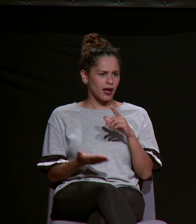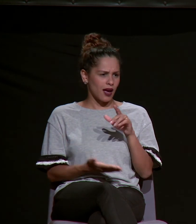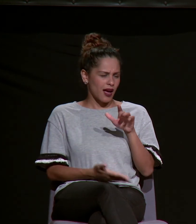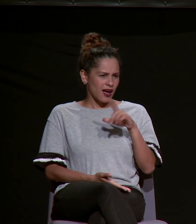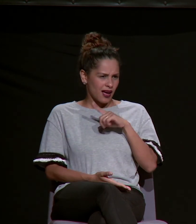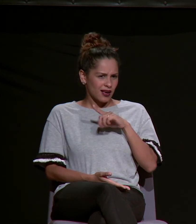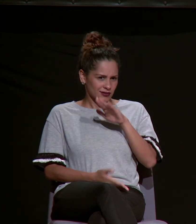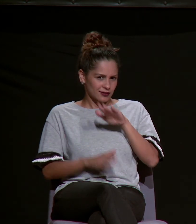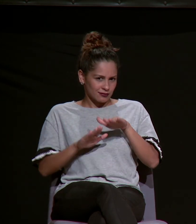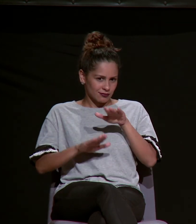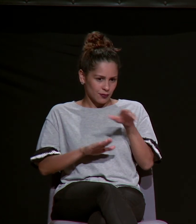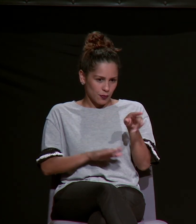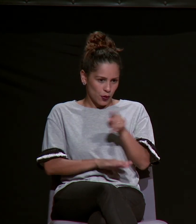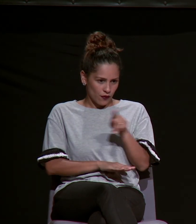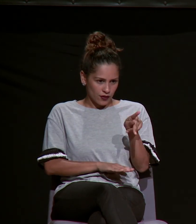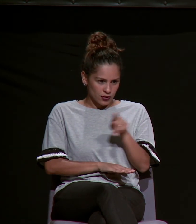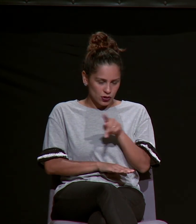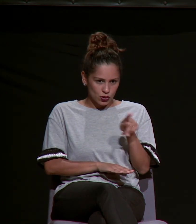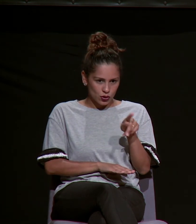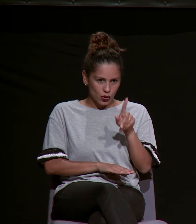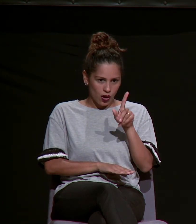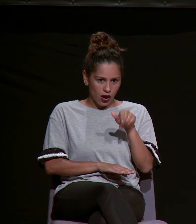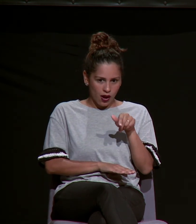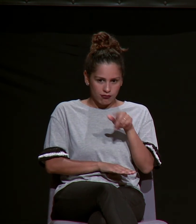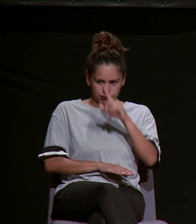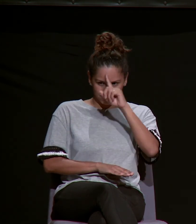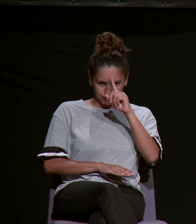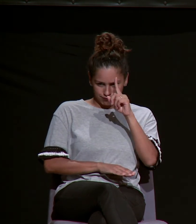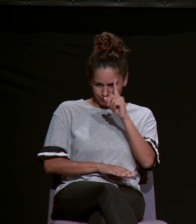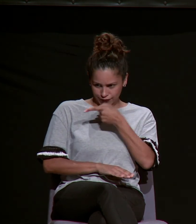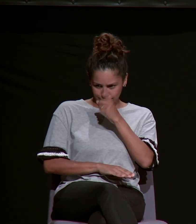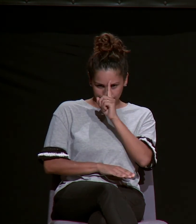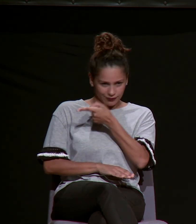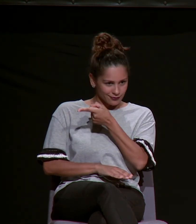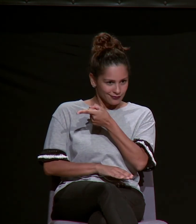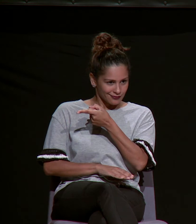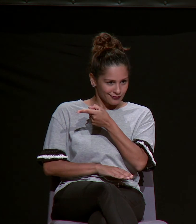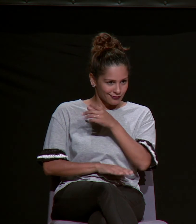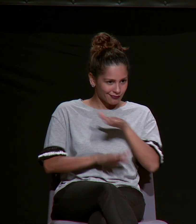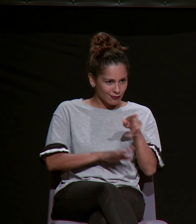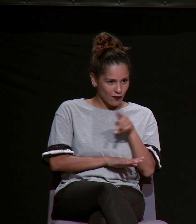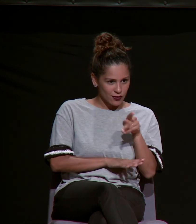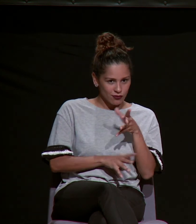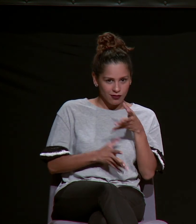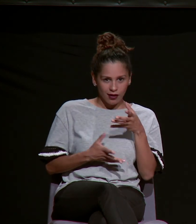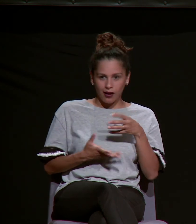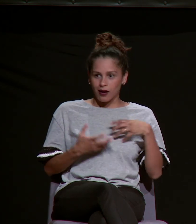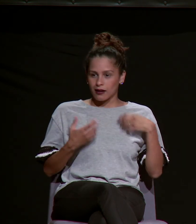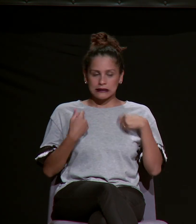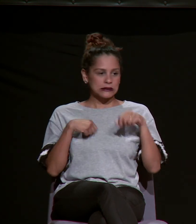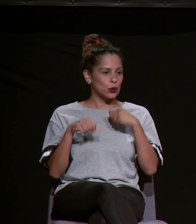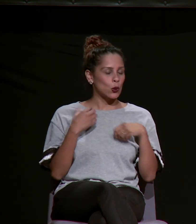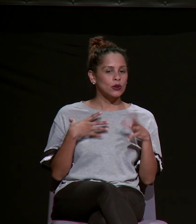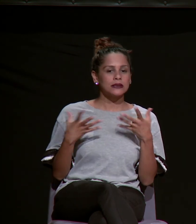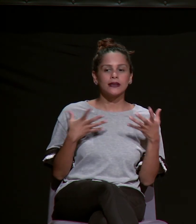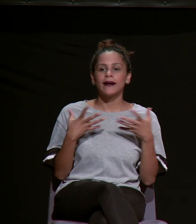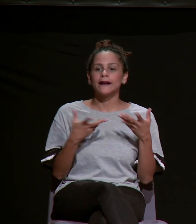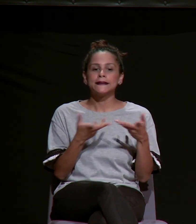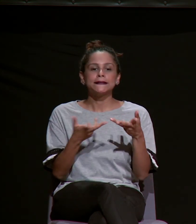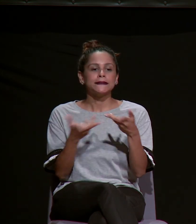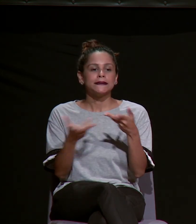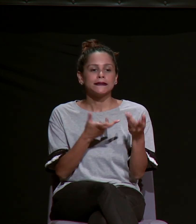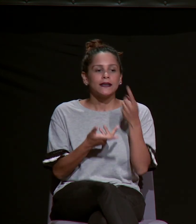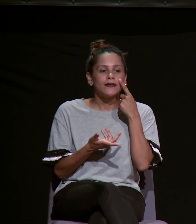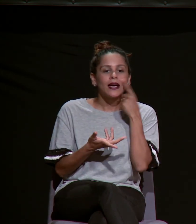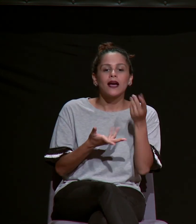né? E uma das atitudes que eu me via sempre, porque a gente é ansioso, a gente quer ver coisas acontecendo, a gente tem um desejo